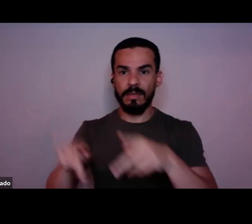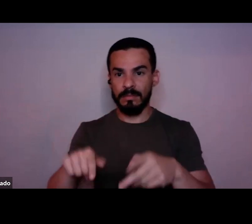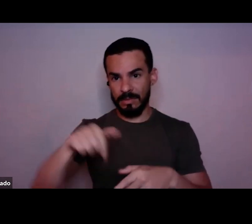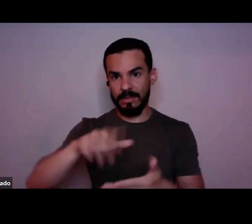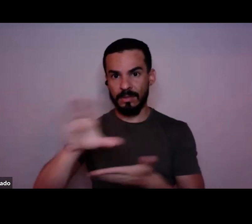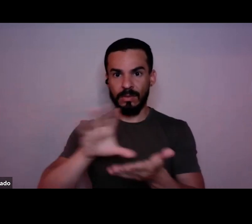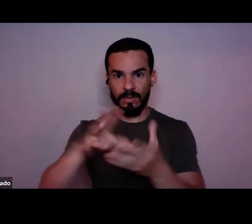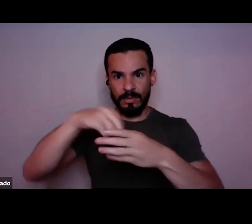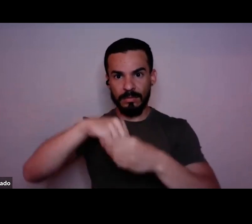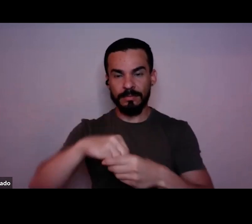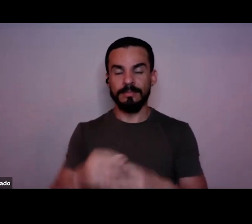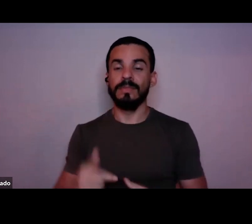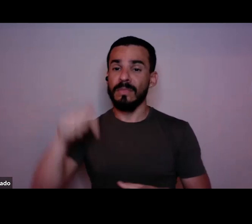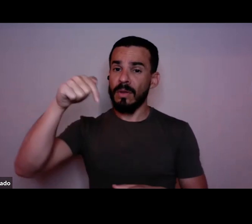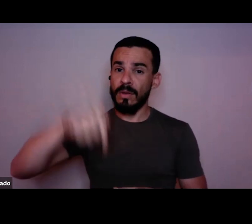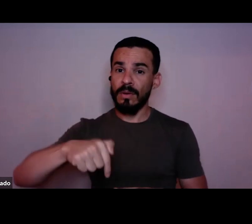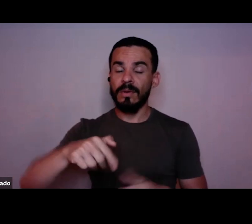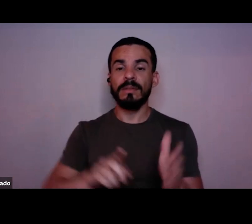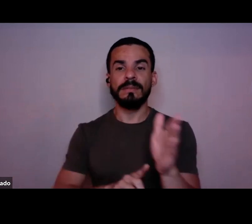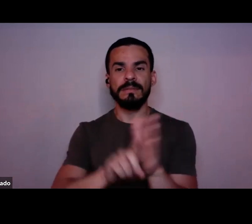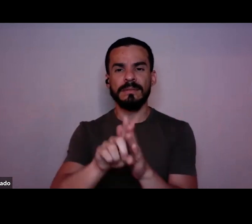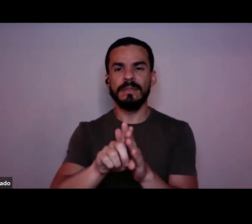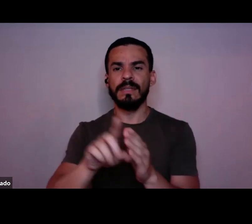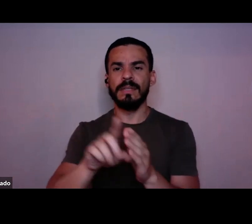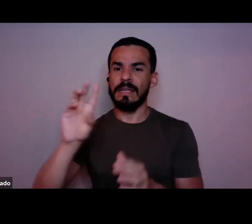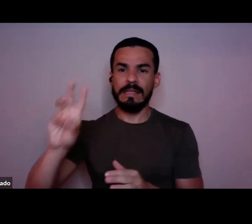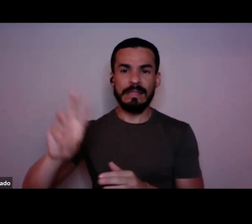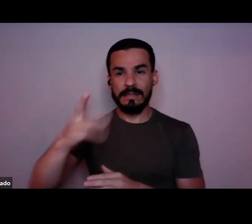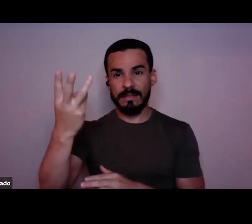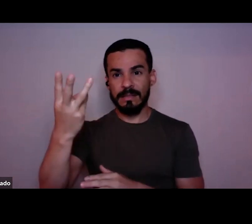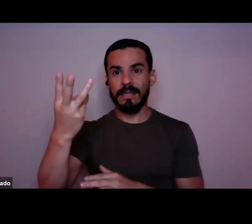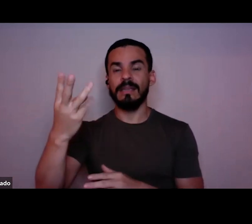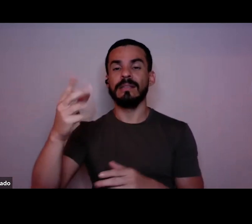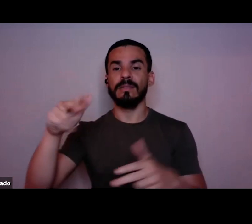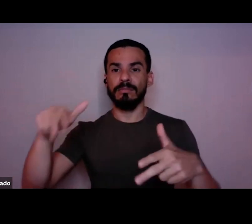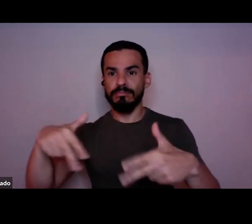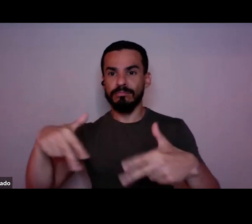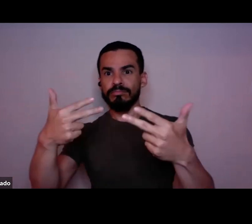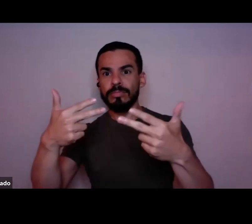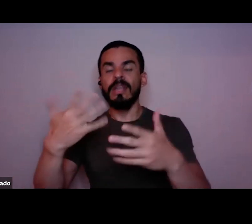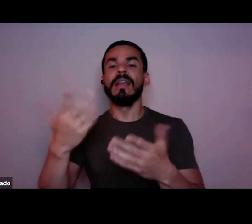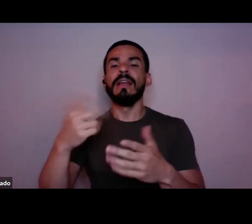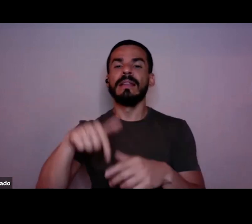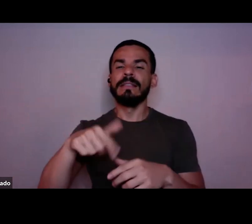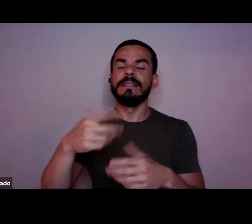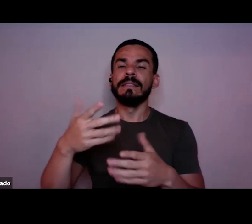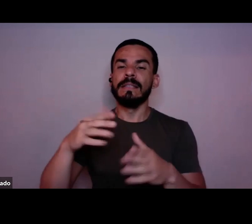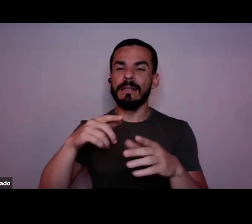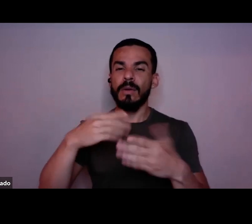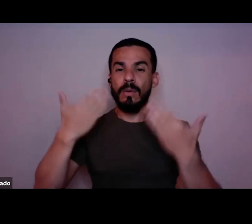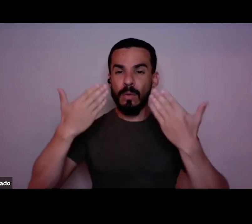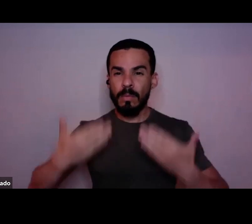Hoy estaremos desarrollando el sexto webinario de un ciclo que hemos denominado humanos